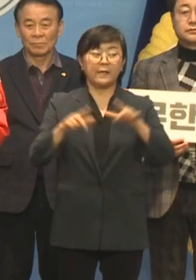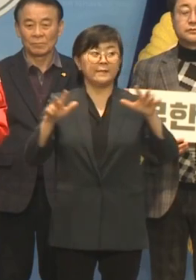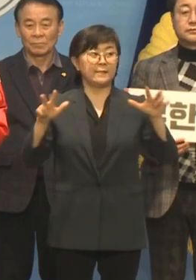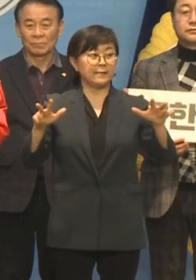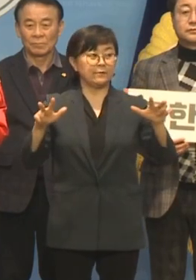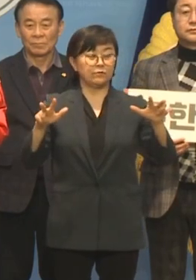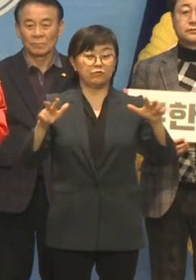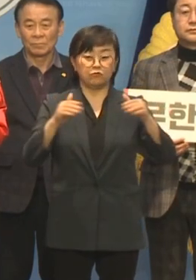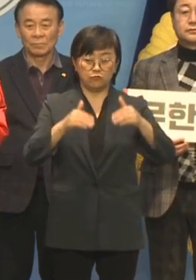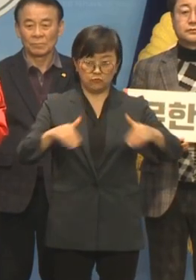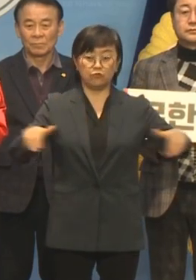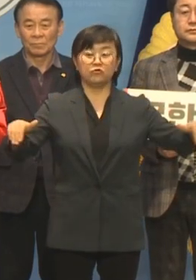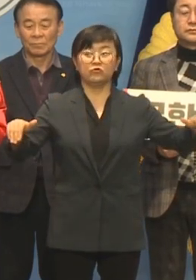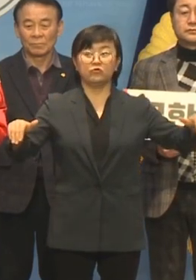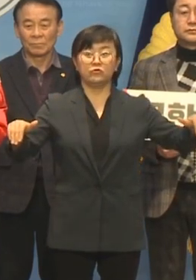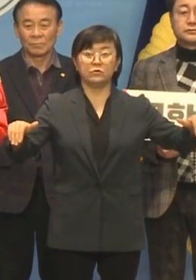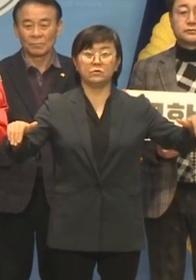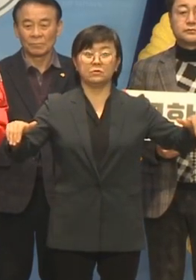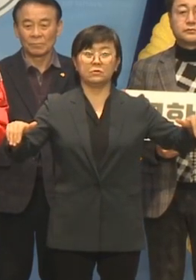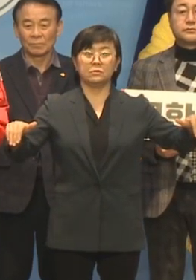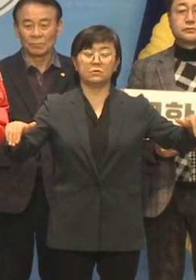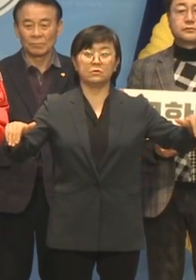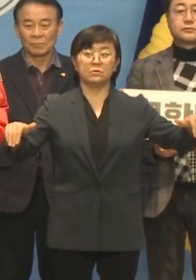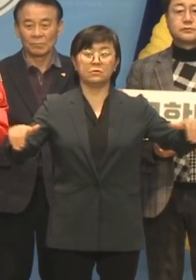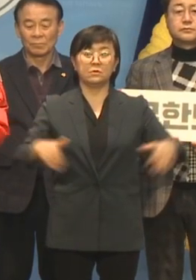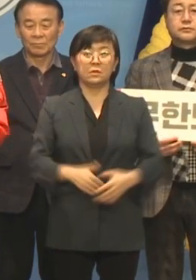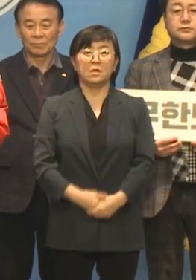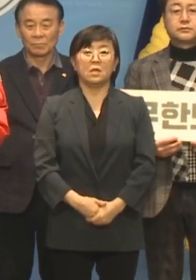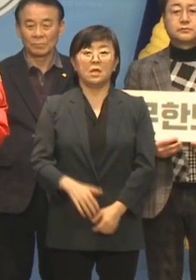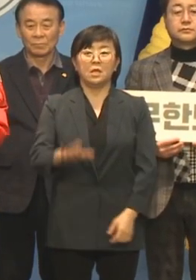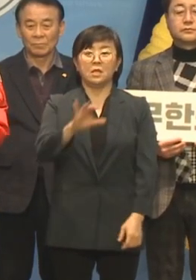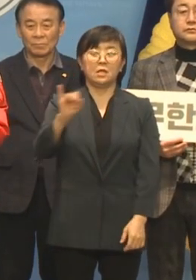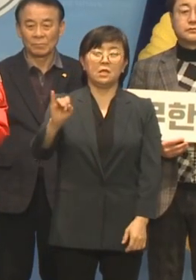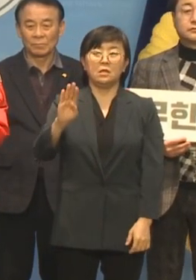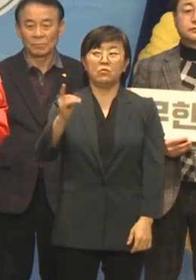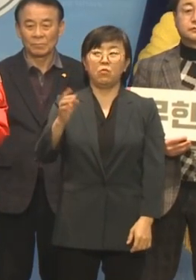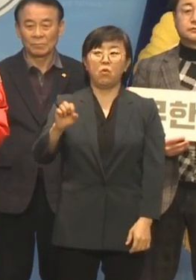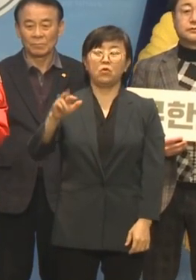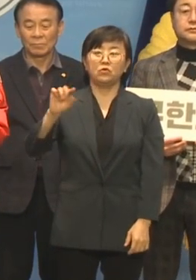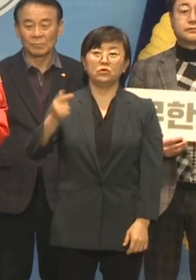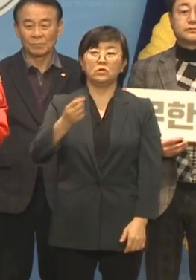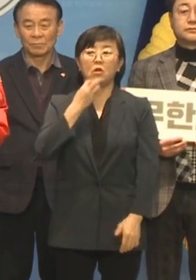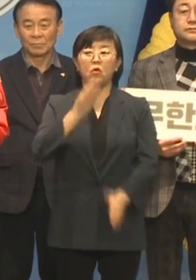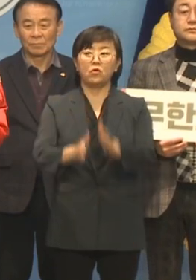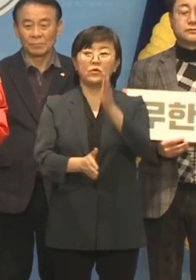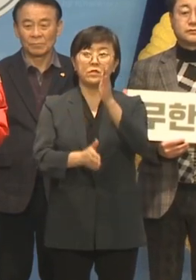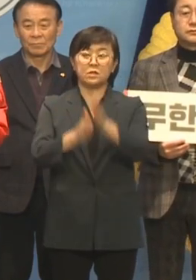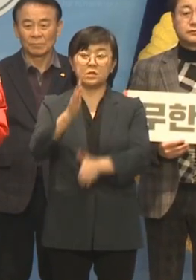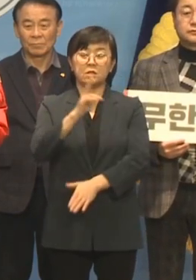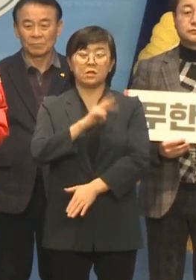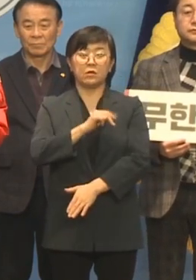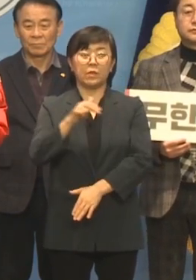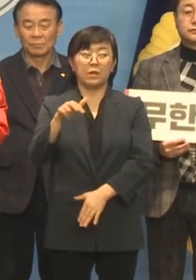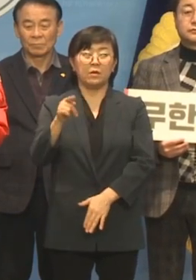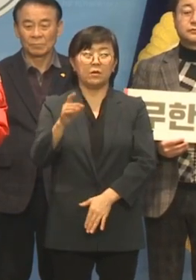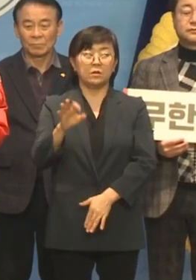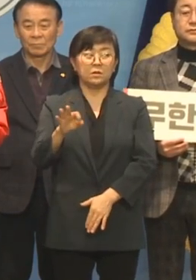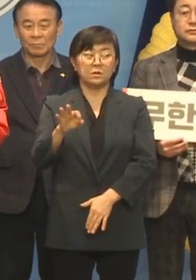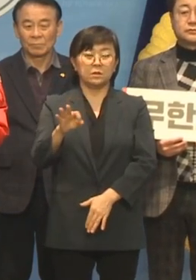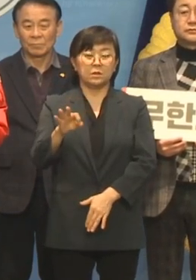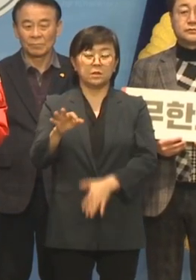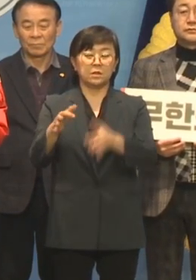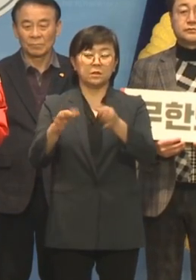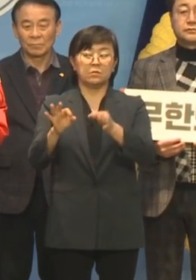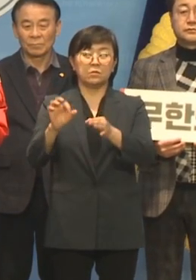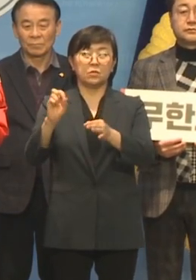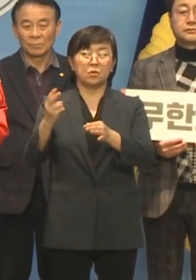제 옆에 양쪽에 서 있는 이봉준 최민규 서울시의원, 정재천 민경희,